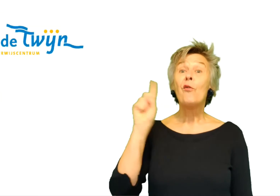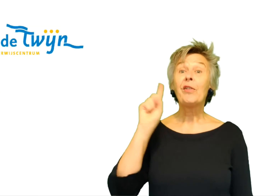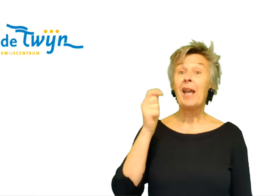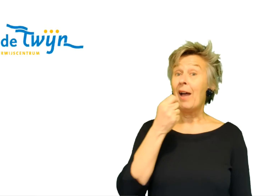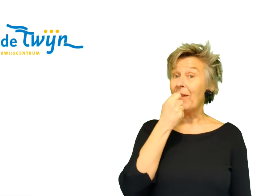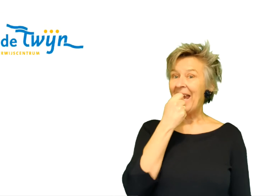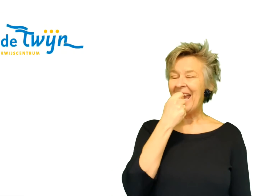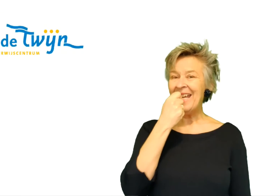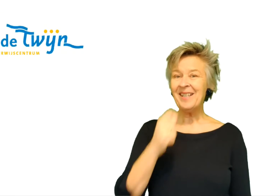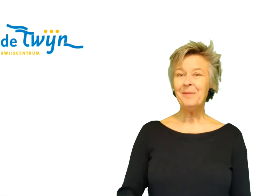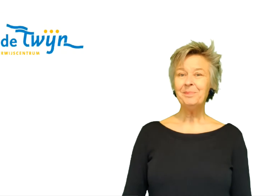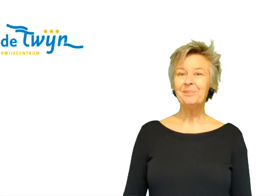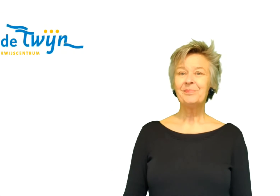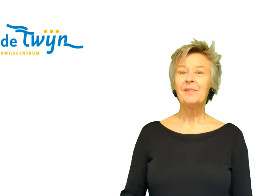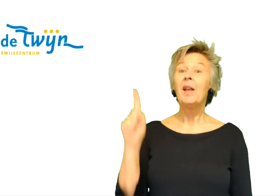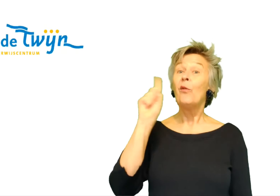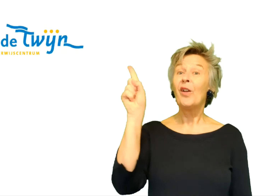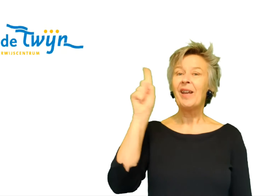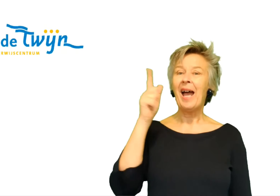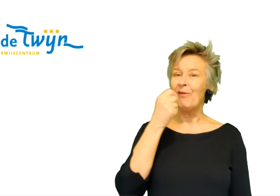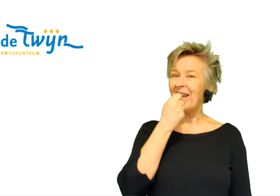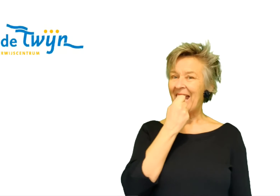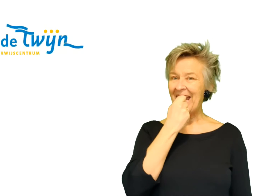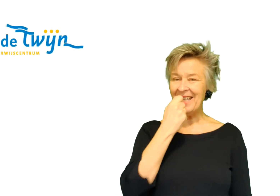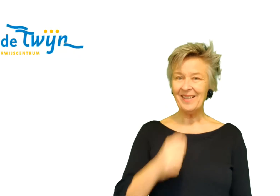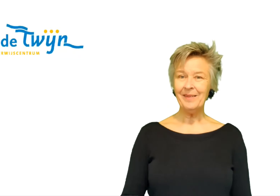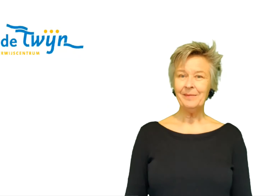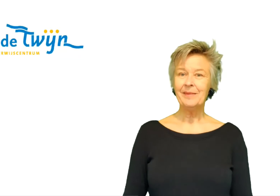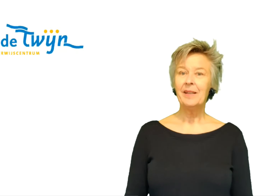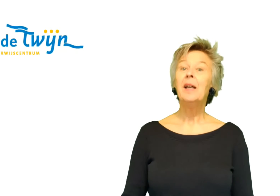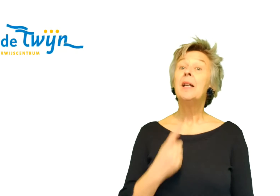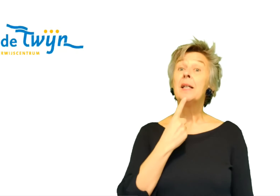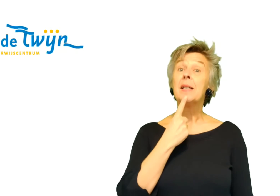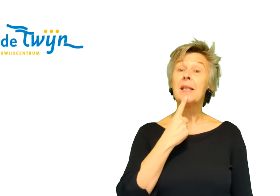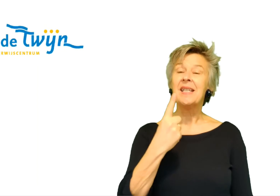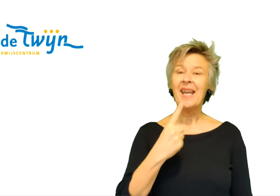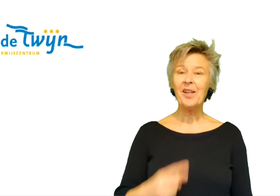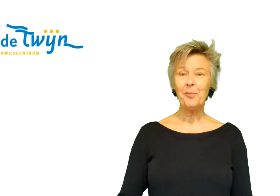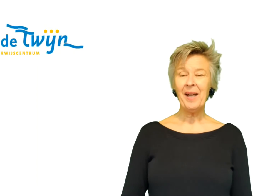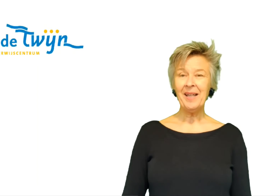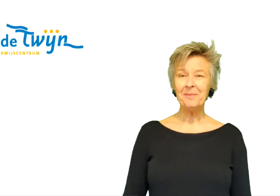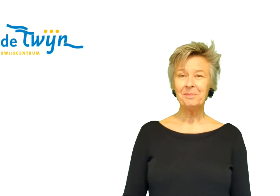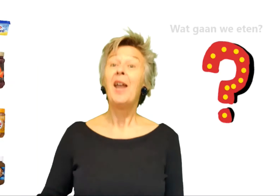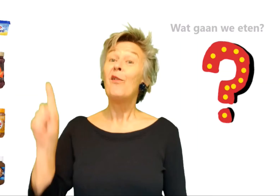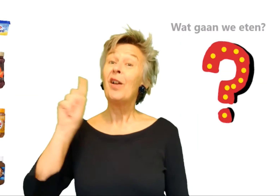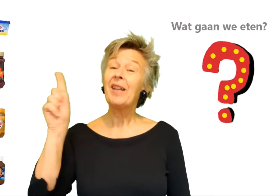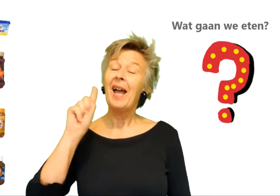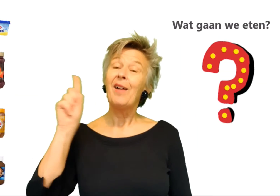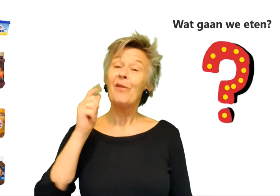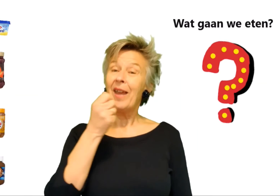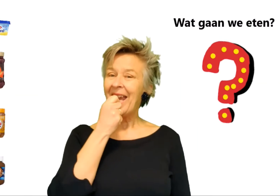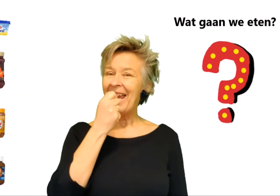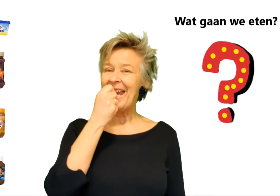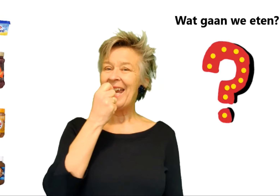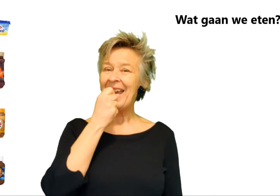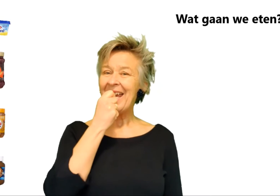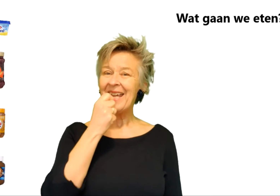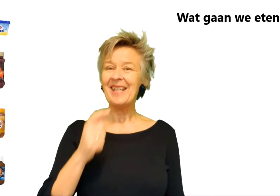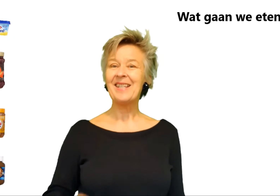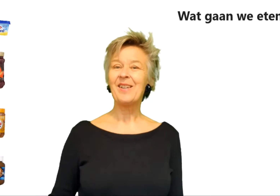Wat gaan we eten? Wat gaan we eten? Zeg het maar. Wat gaan we